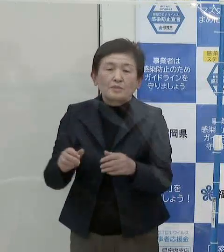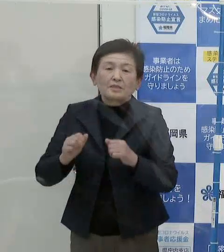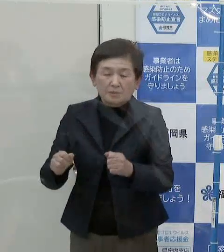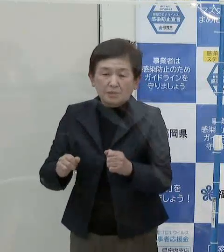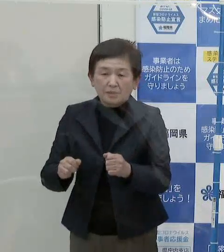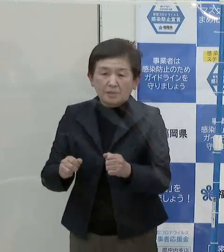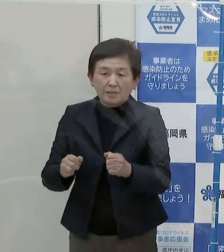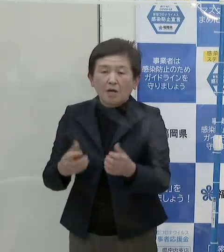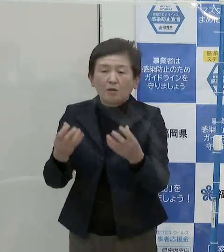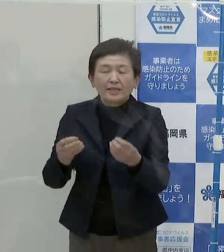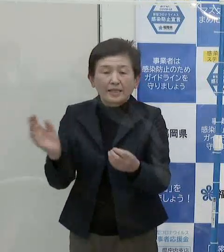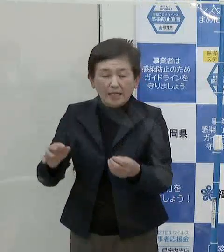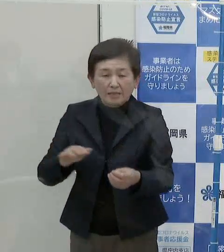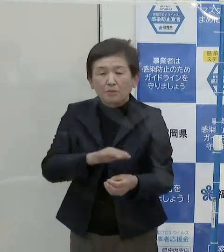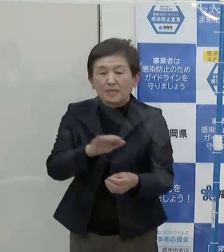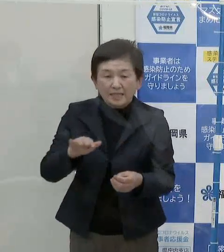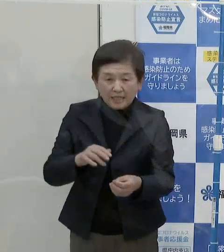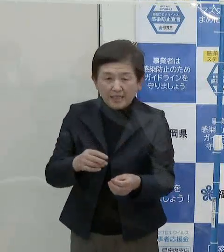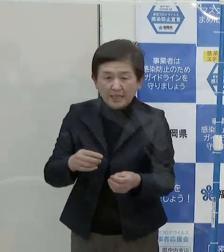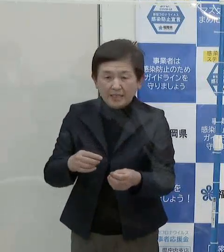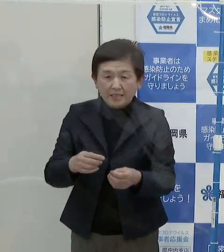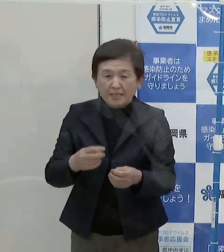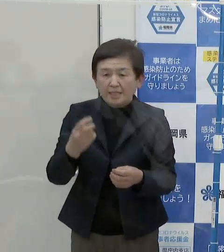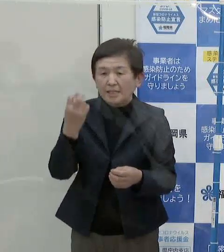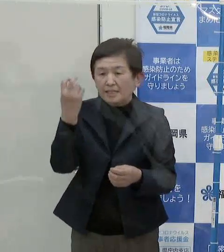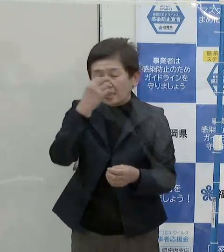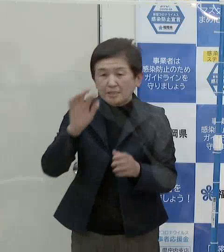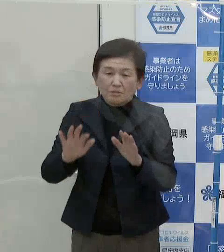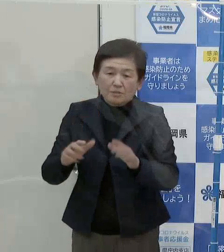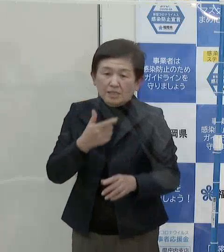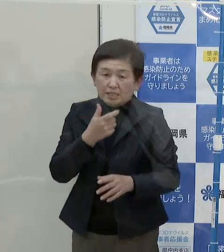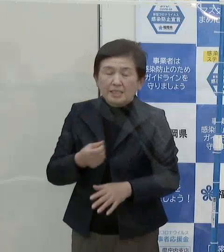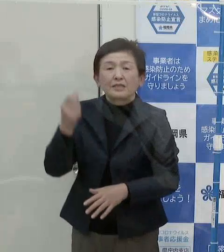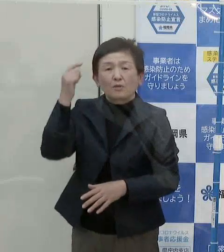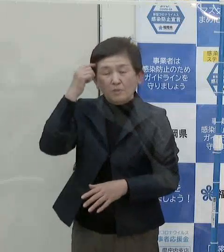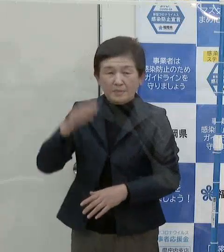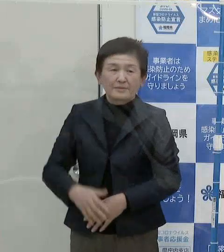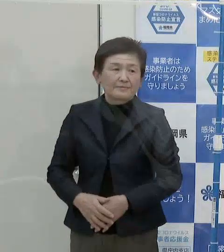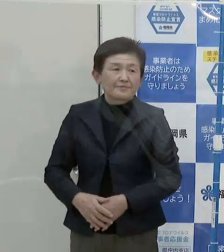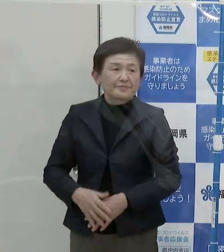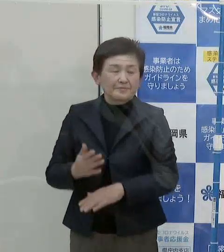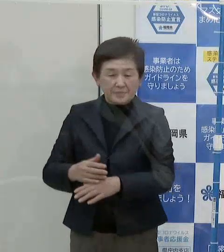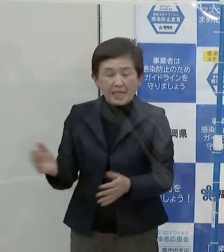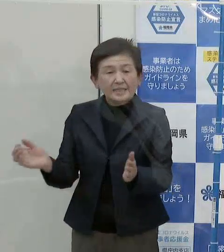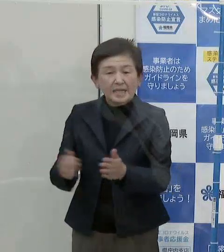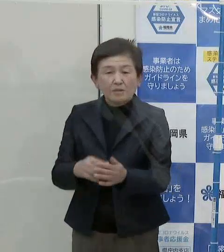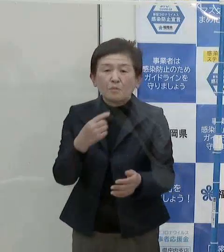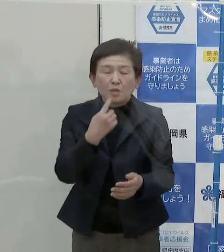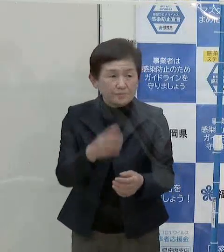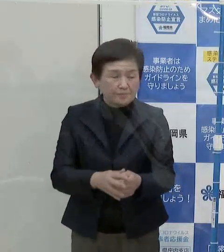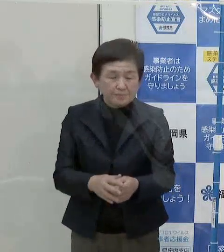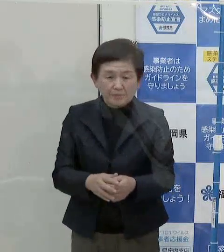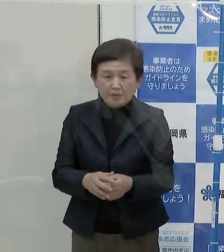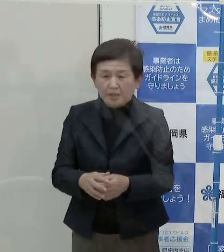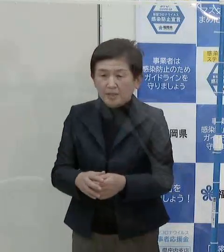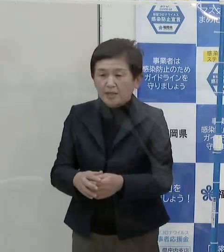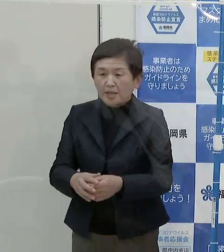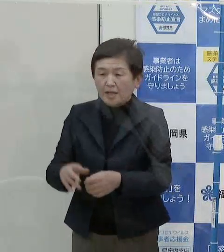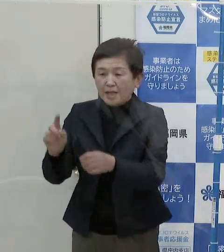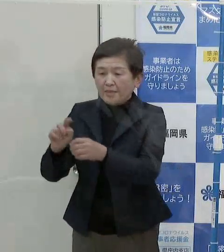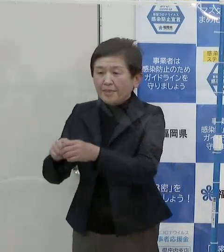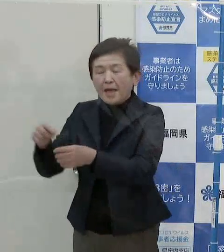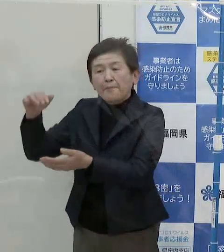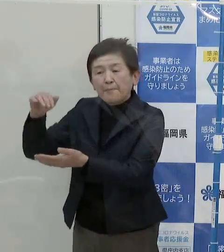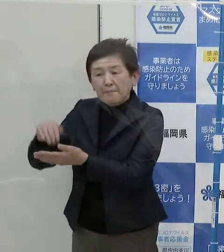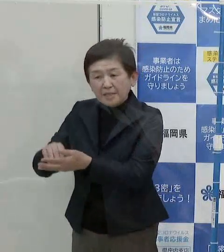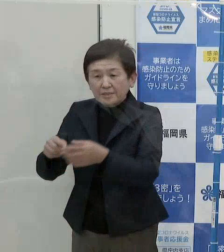さんそれをやっていただきたいというふうに思っております。 最後に年末年始の帰省